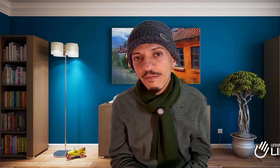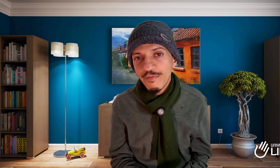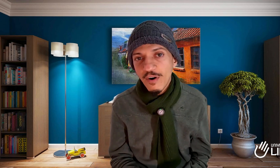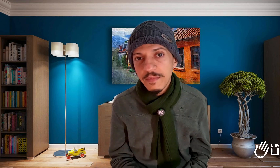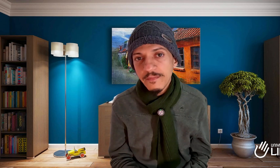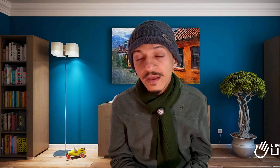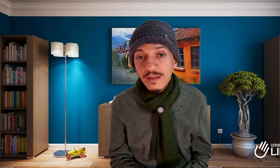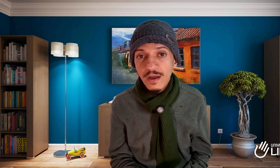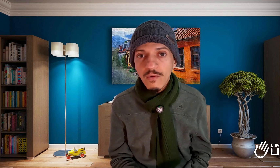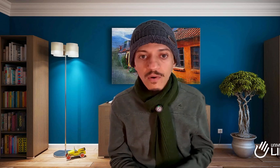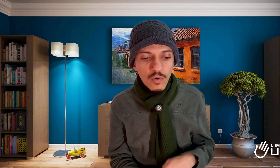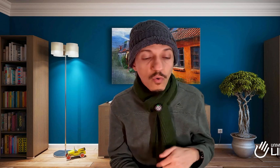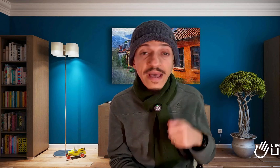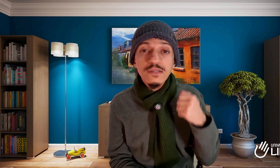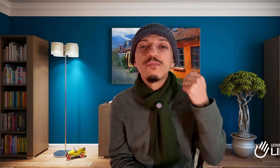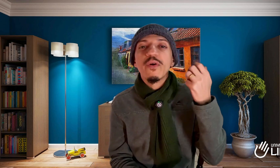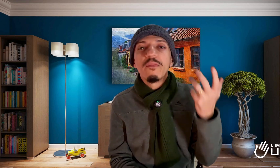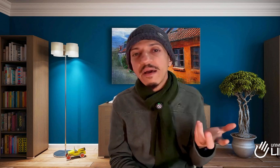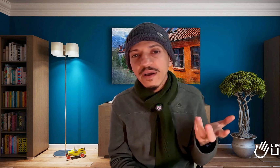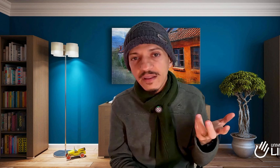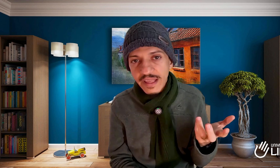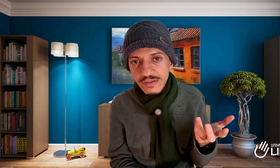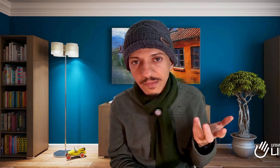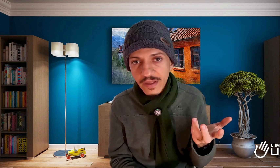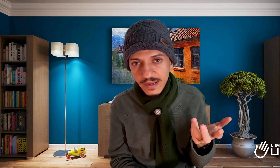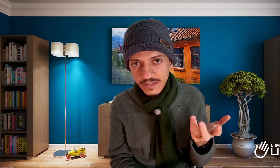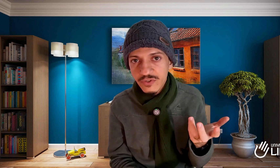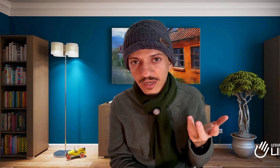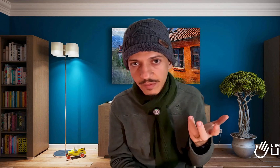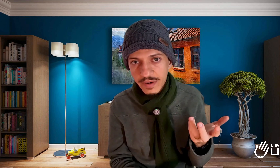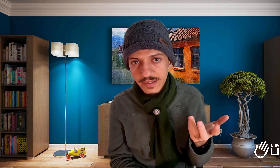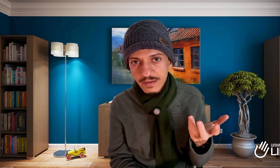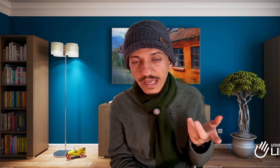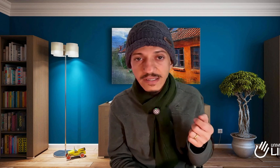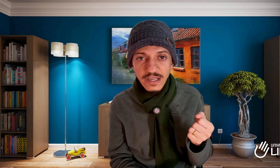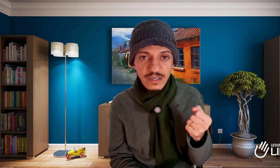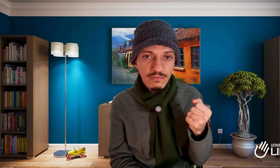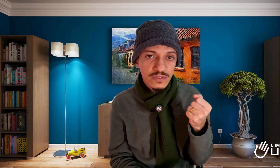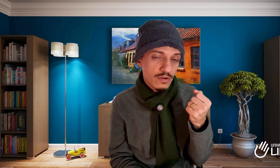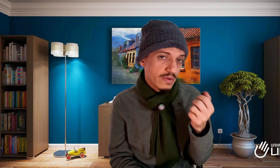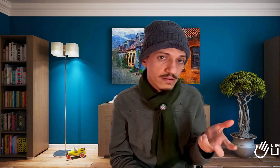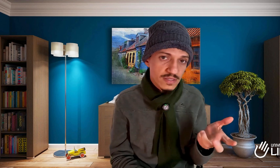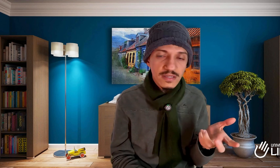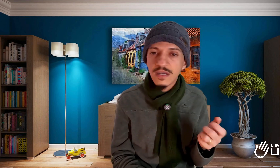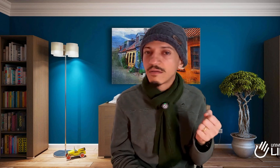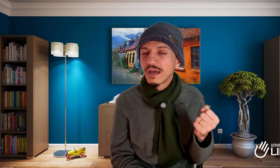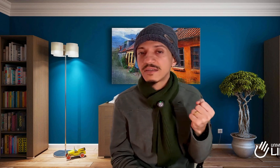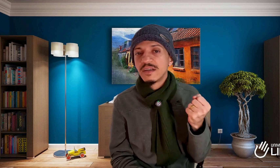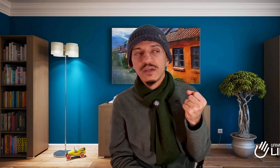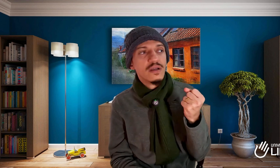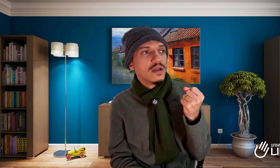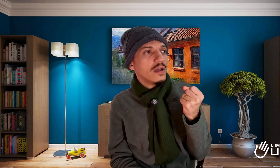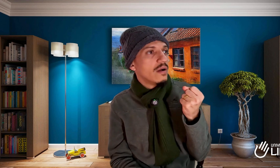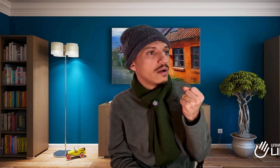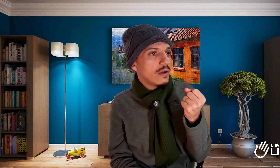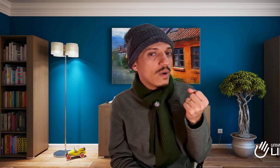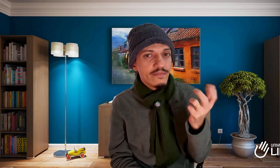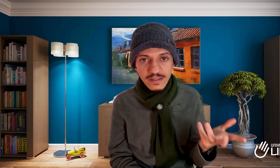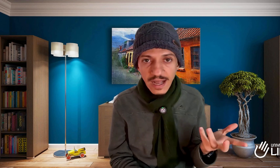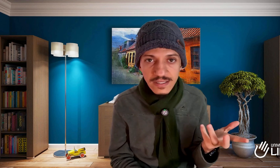forma. Então, o mesmo problema que tem os aplicativos de Libras, quer seja um ser humano sinalizando, quer seja um avatar